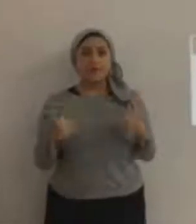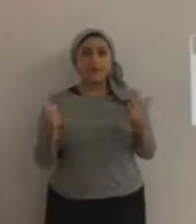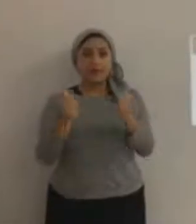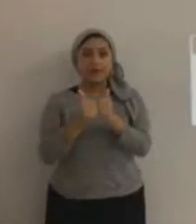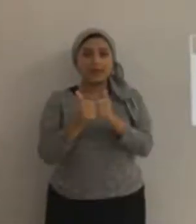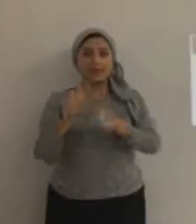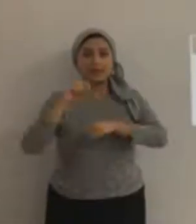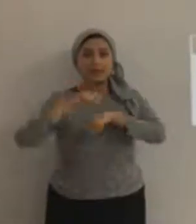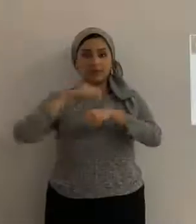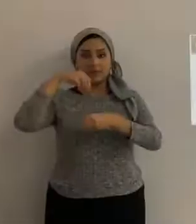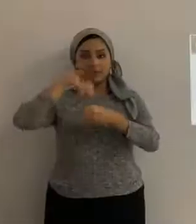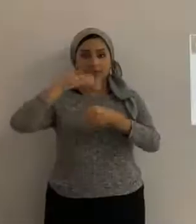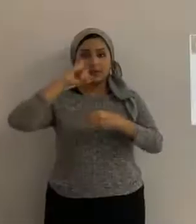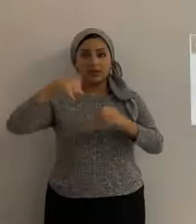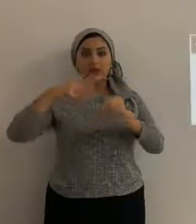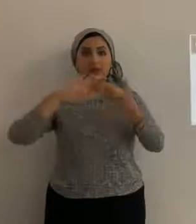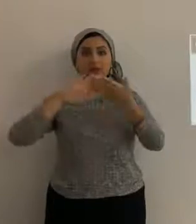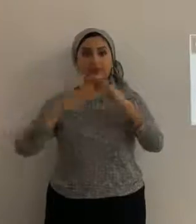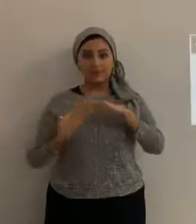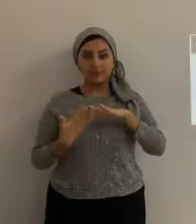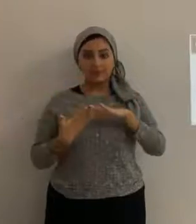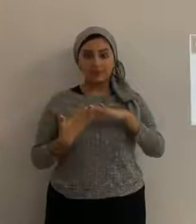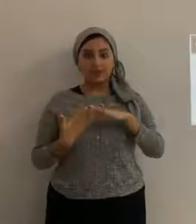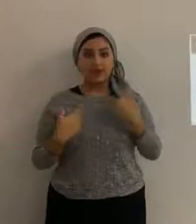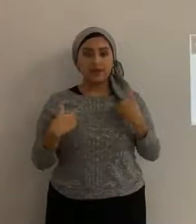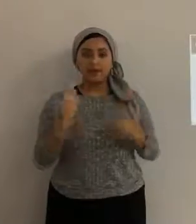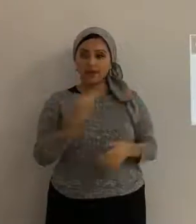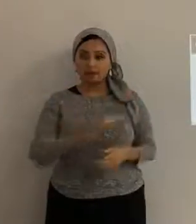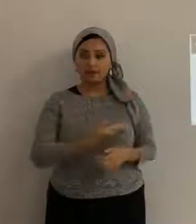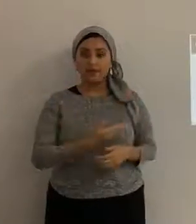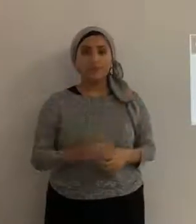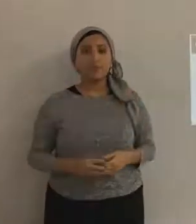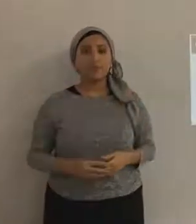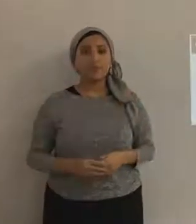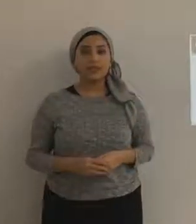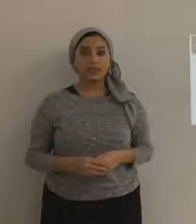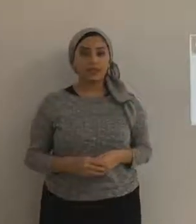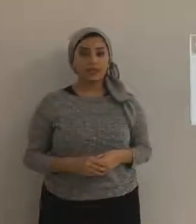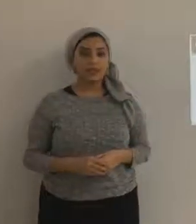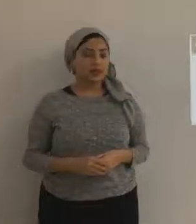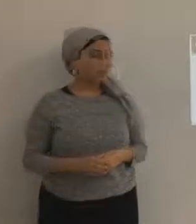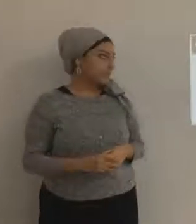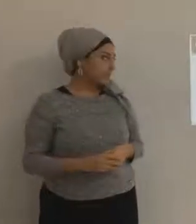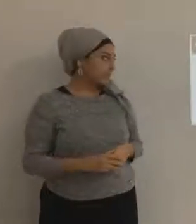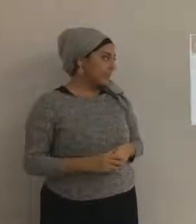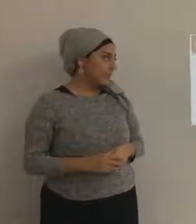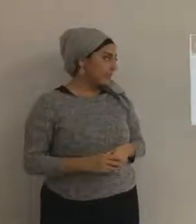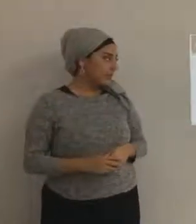en Jerusalén, al Bet Hamikdash. Aquí está la ciudad de David,